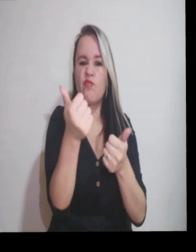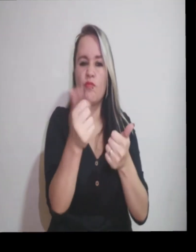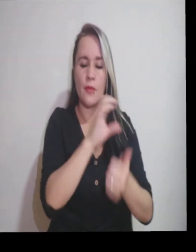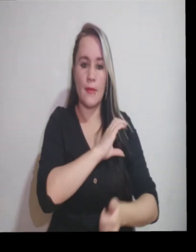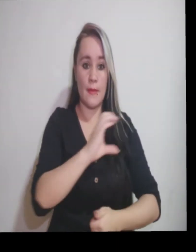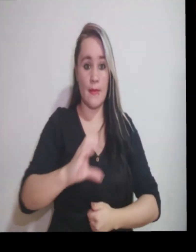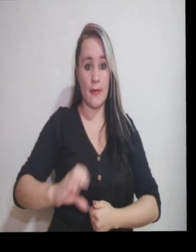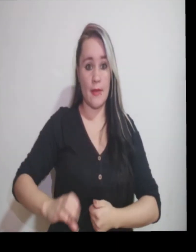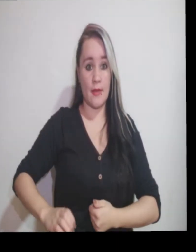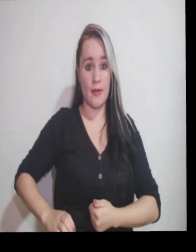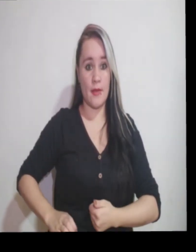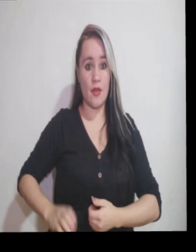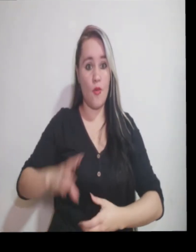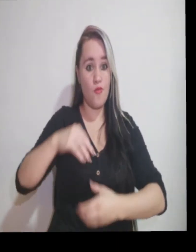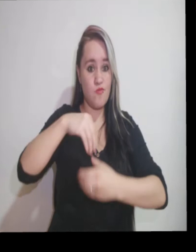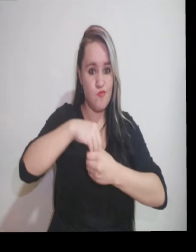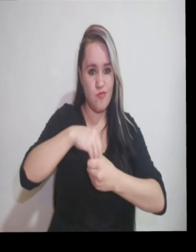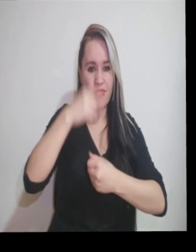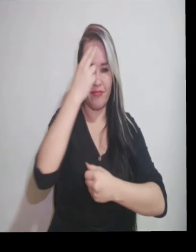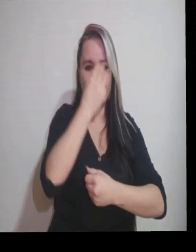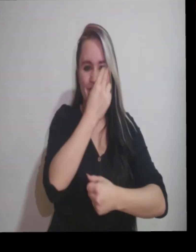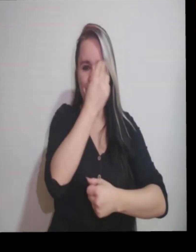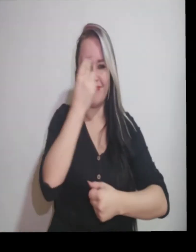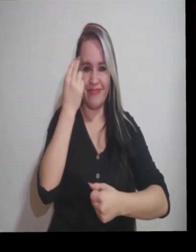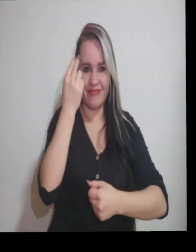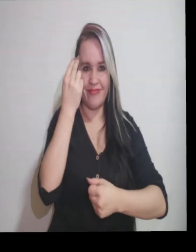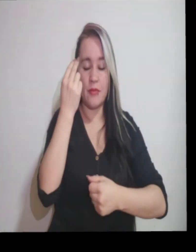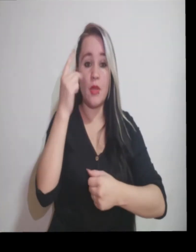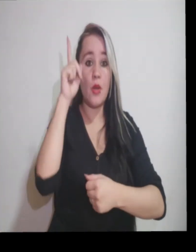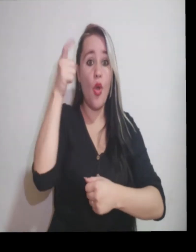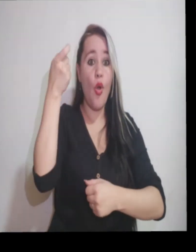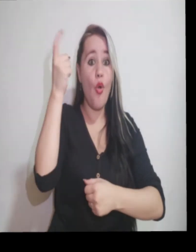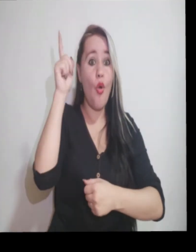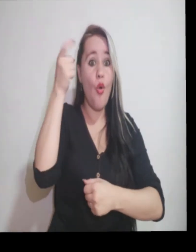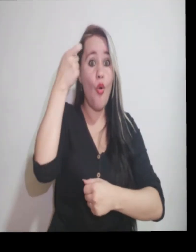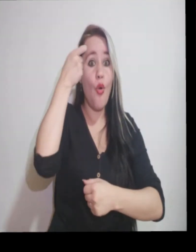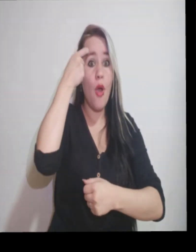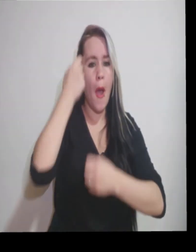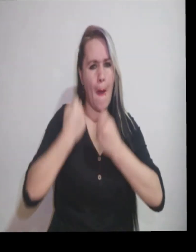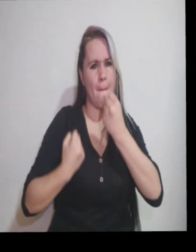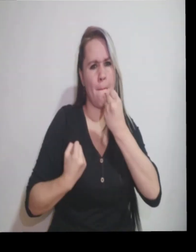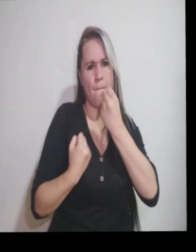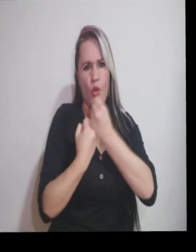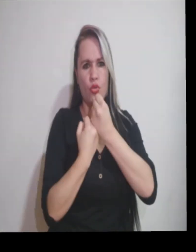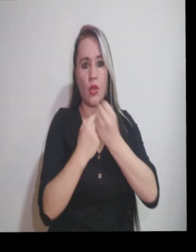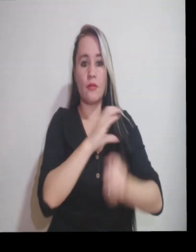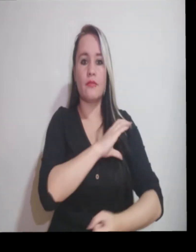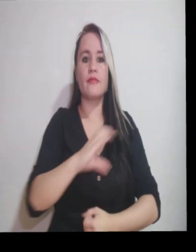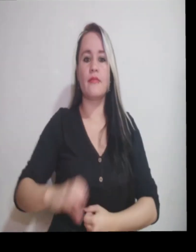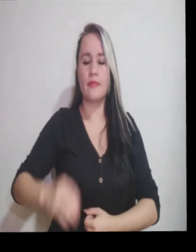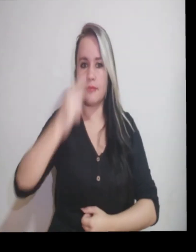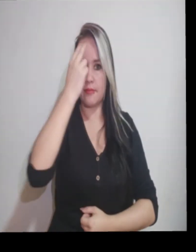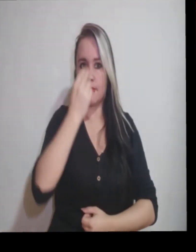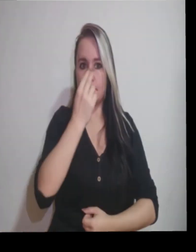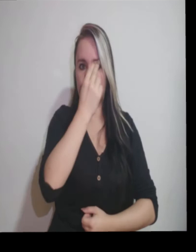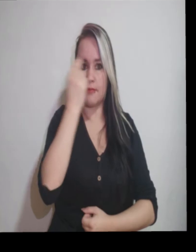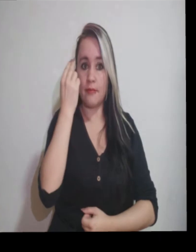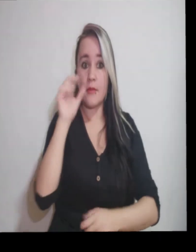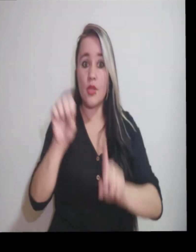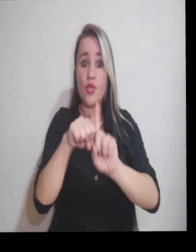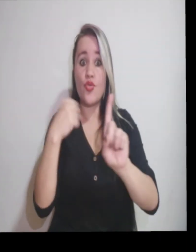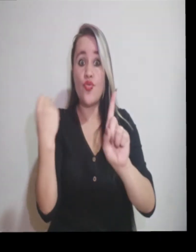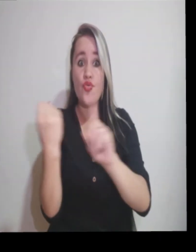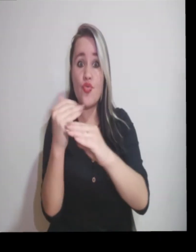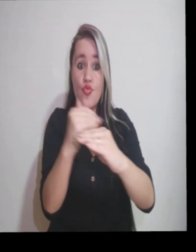confesional, en la cual el cristianismo es la religión del Estado y tiene todos sus beneficios.